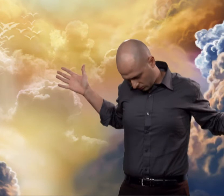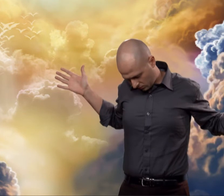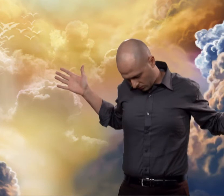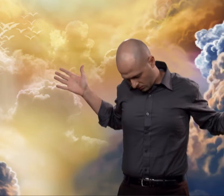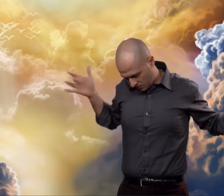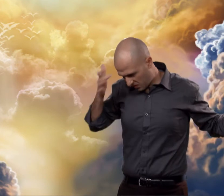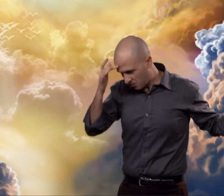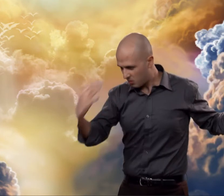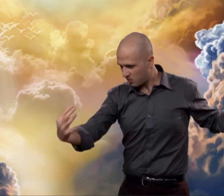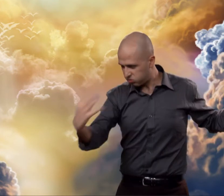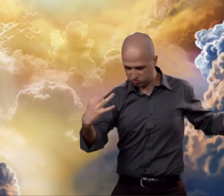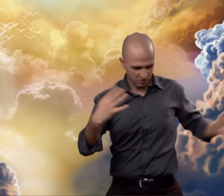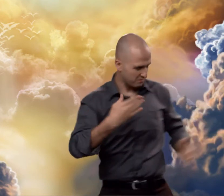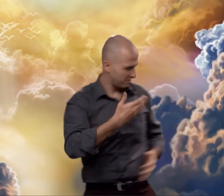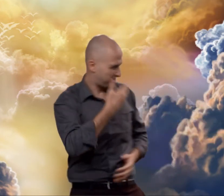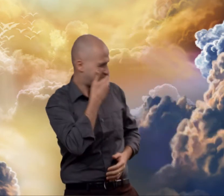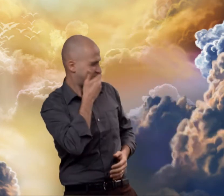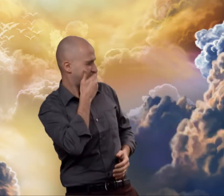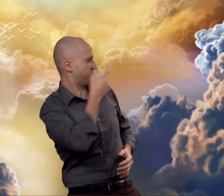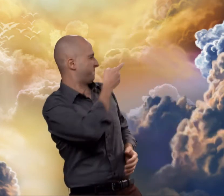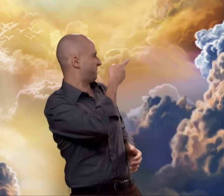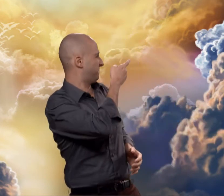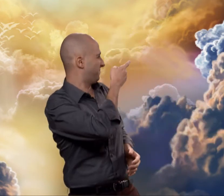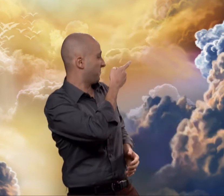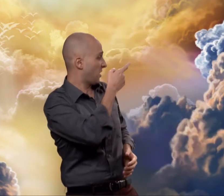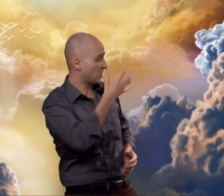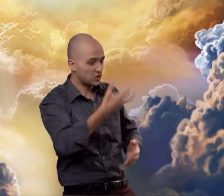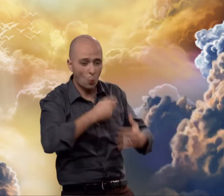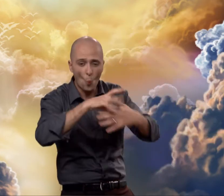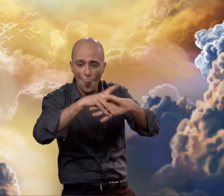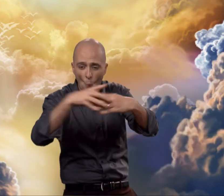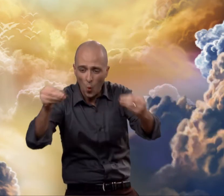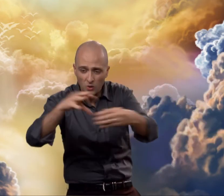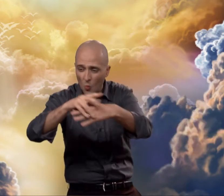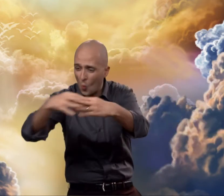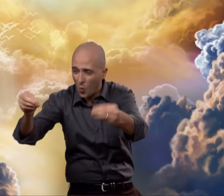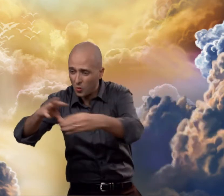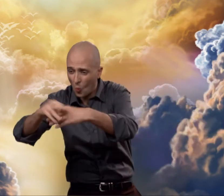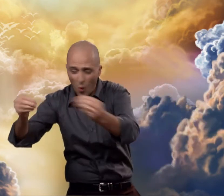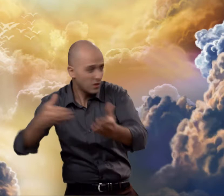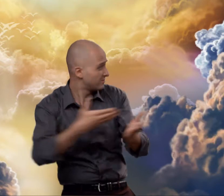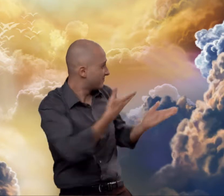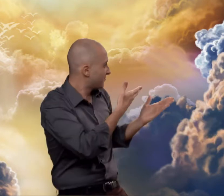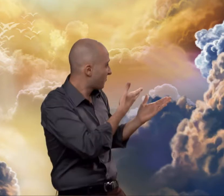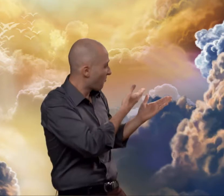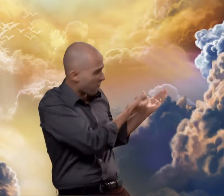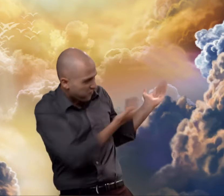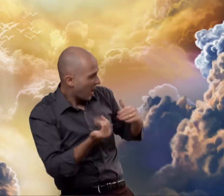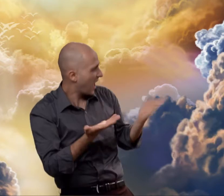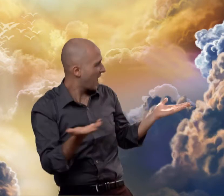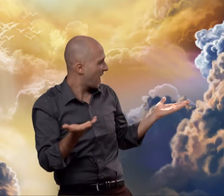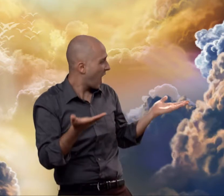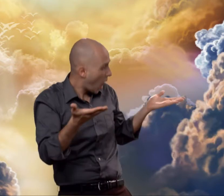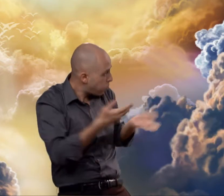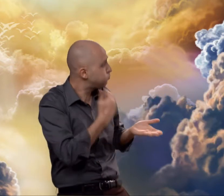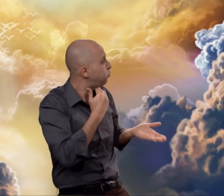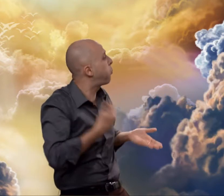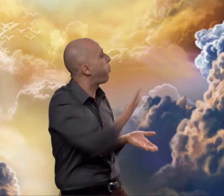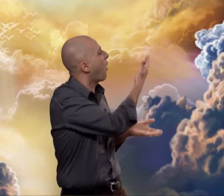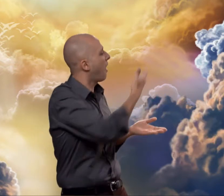ouvirão aquela voz e os que a ouvirem viverão. Um grande exército de toda a nação, tribo, língua e povo. Do cárcere da